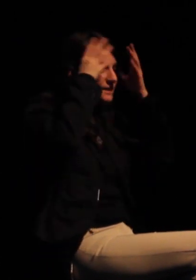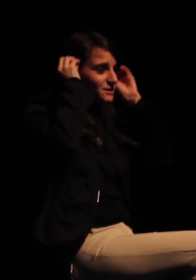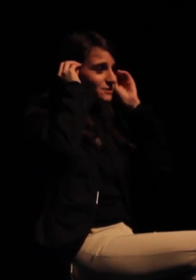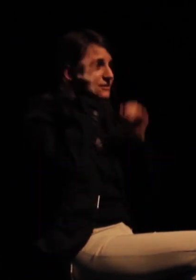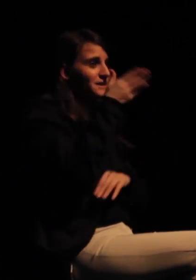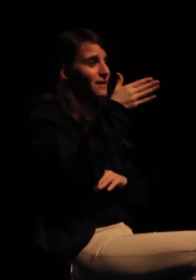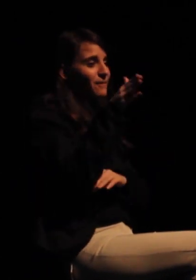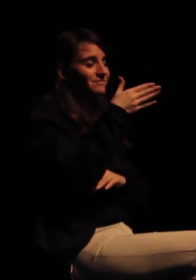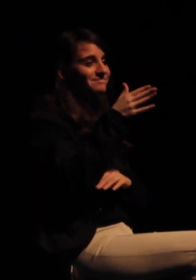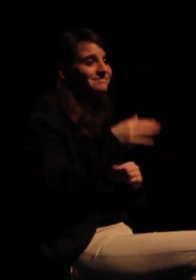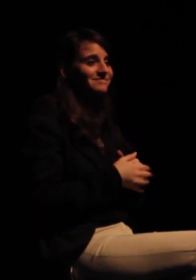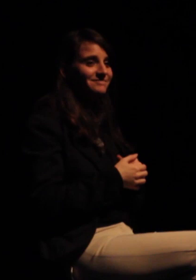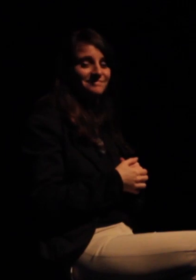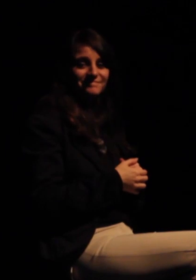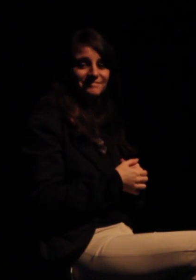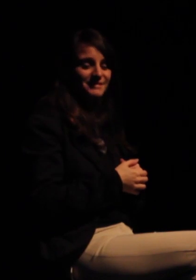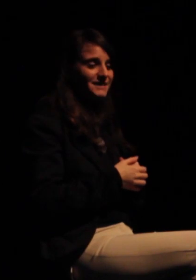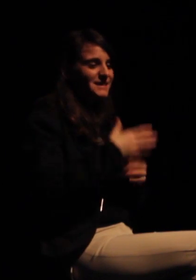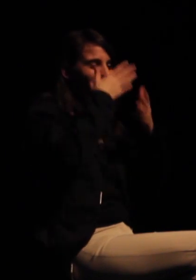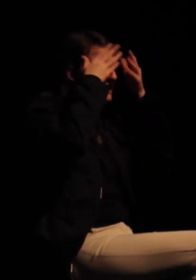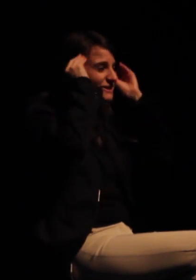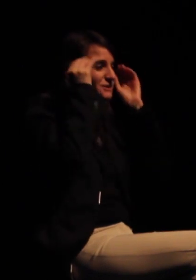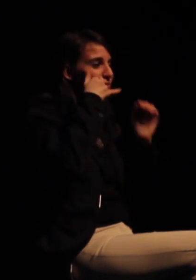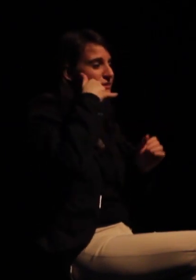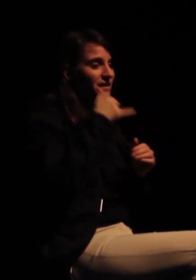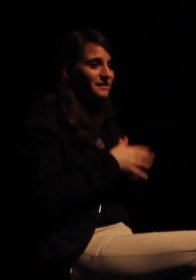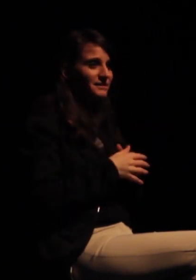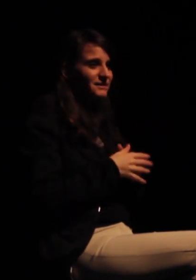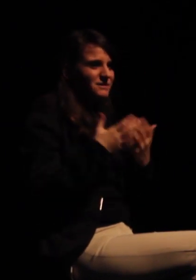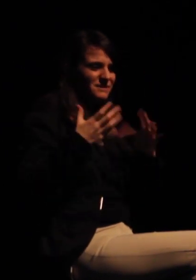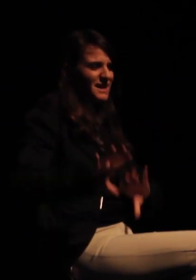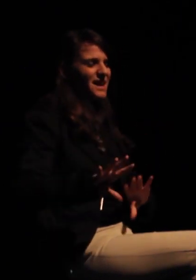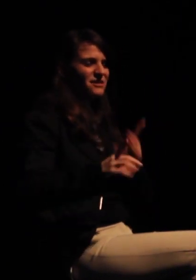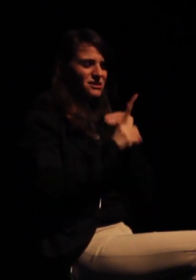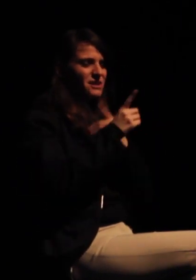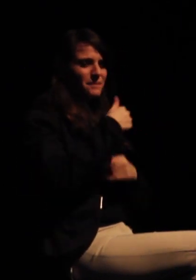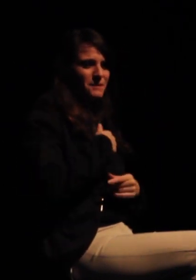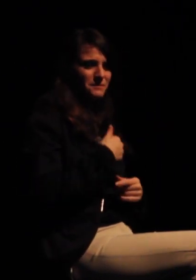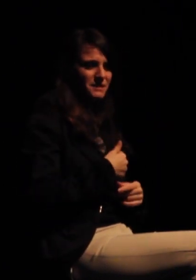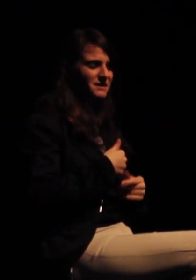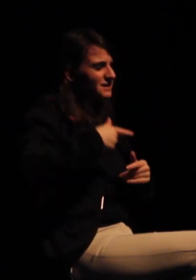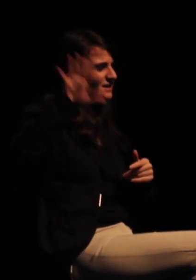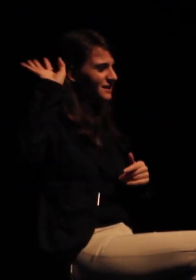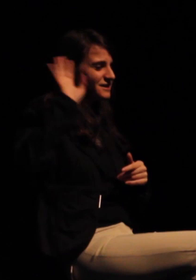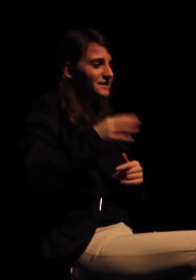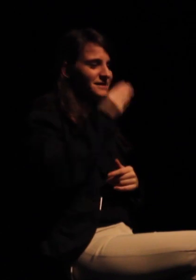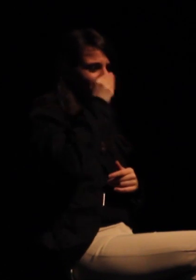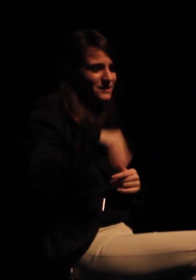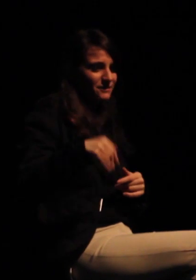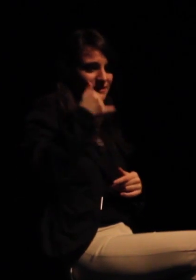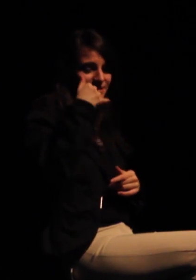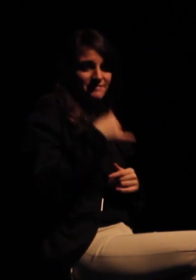hotel, esqueço qualquer lugar. Para mim, eu não quero ser encontrado, essa é a questão. Eu encontro quem eu